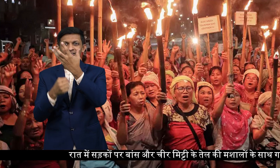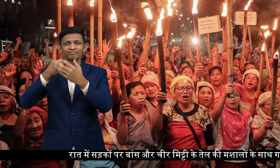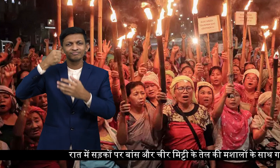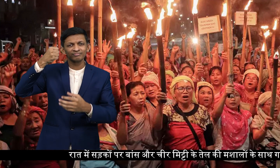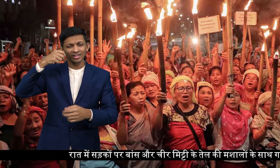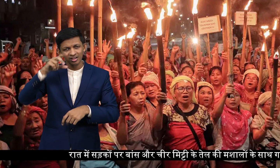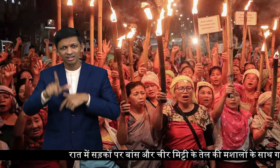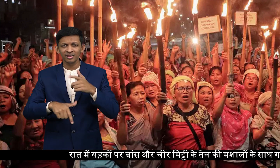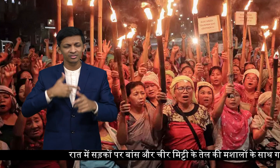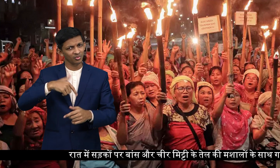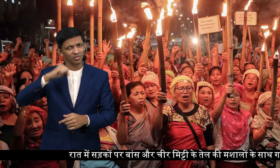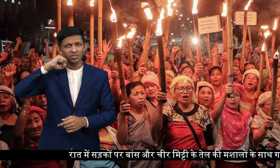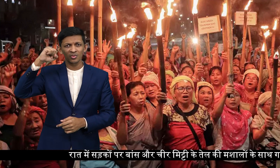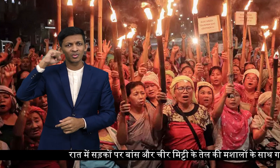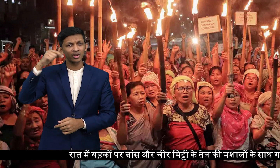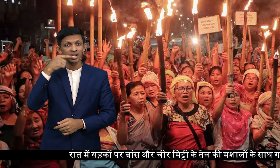गश्त की।